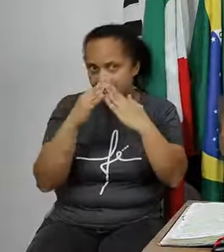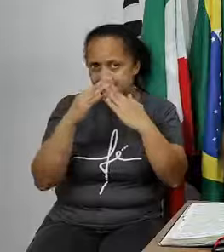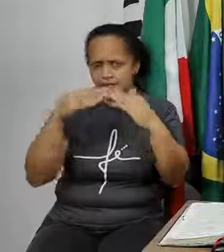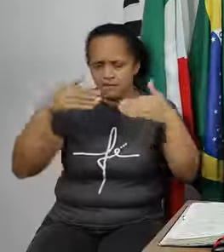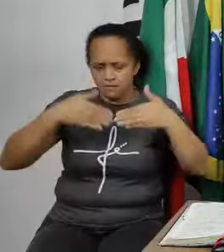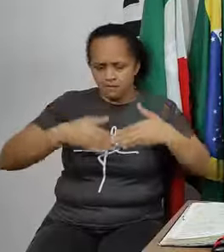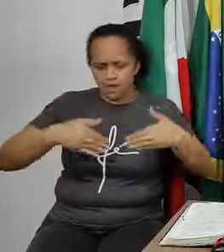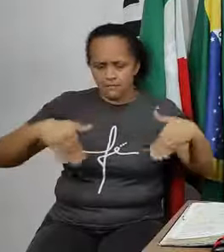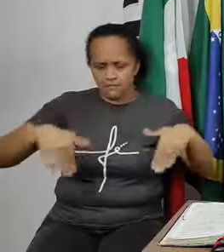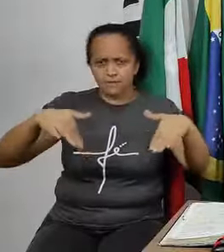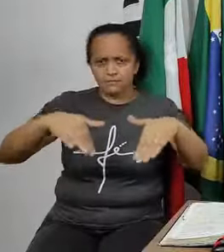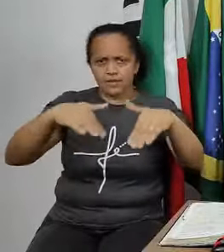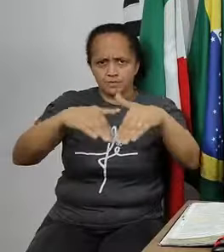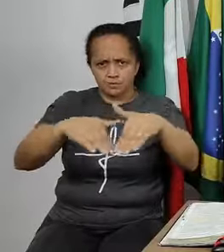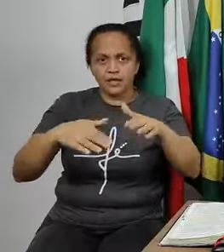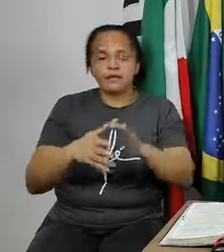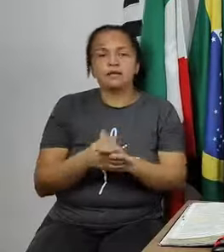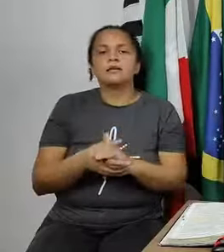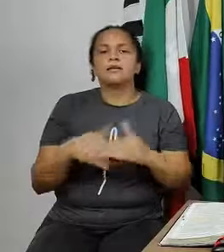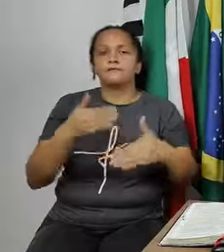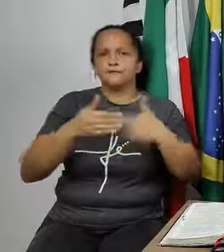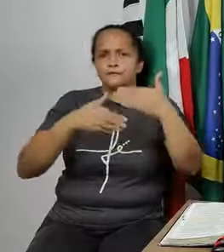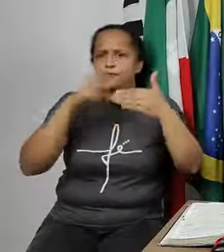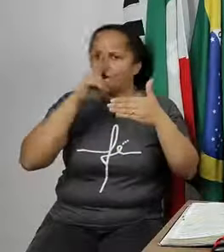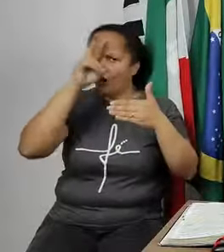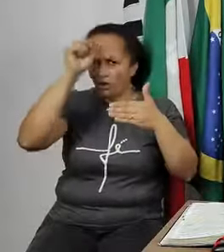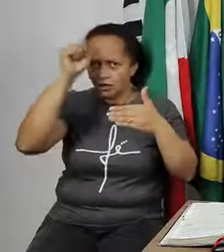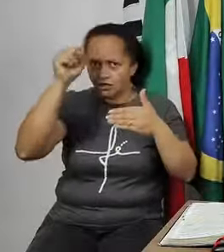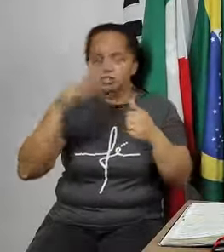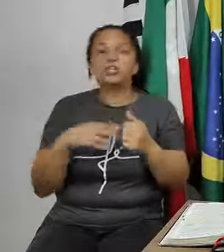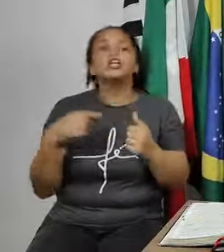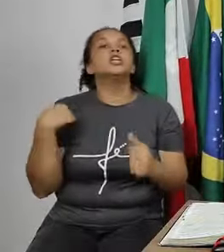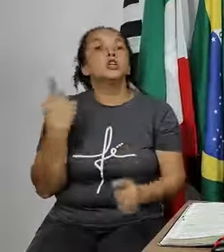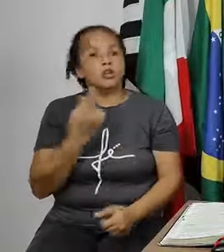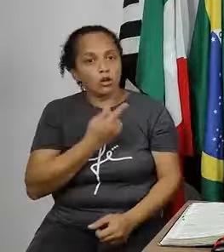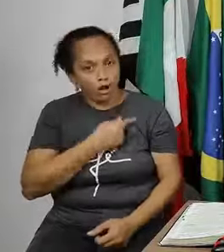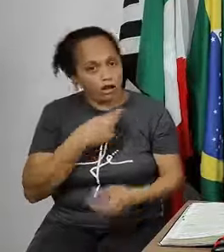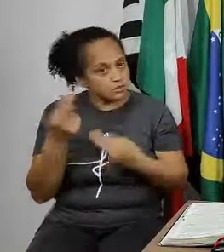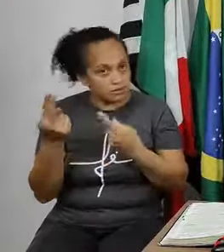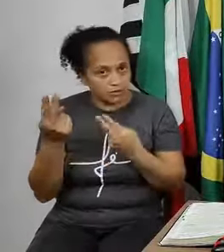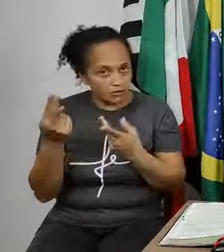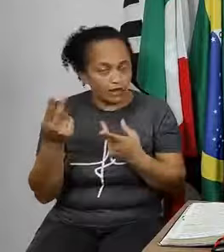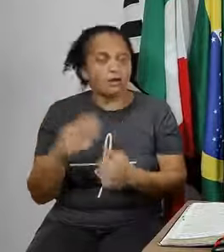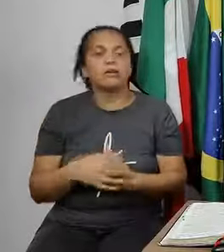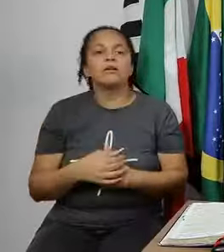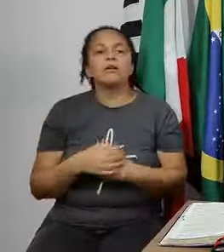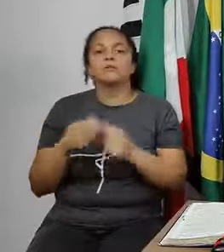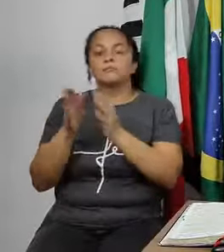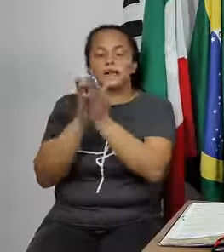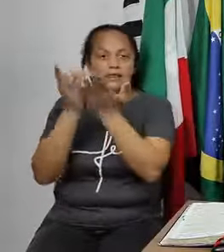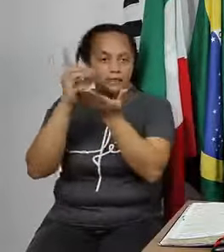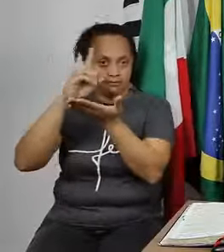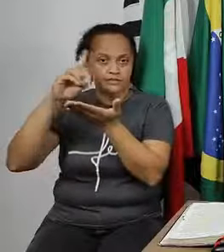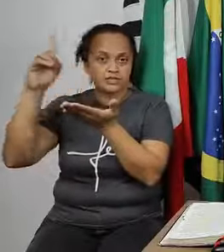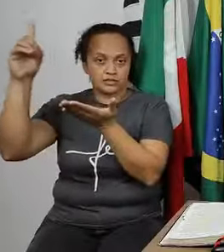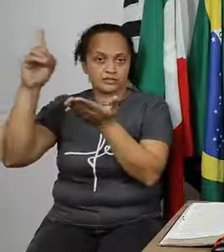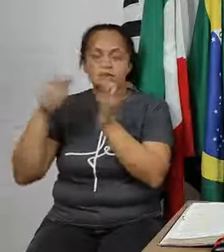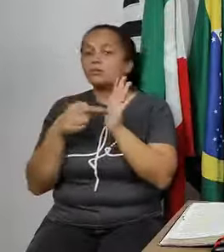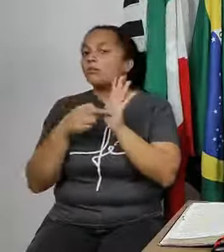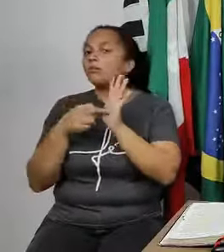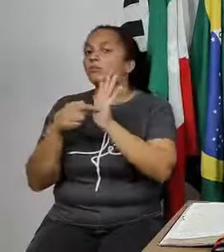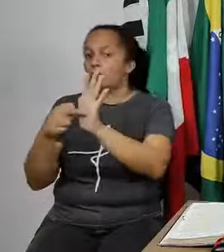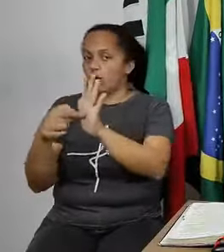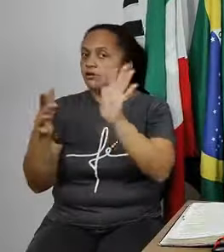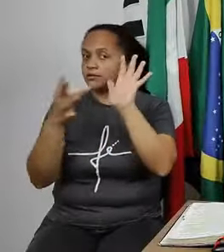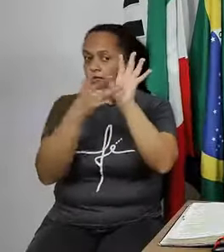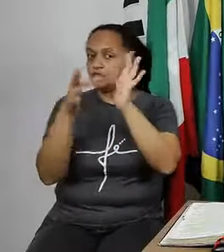casa espiritual, que é a nossa fé? São as palavras que Deus declara a respeito de Cristo